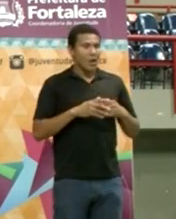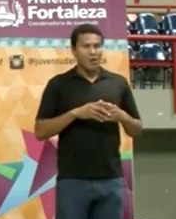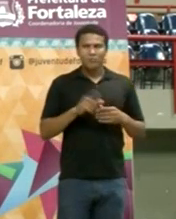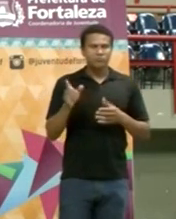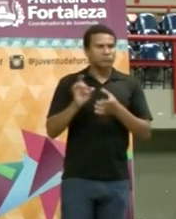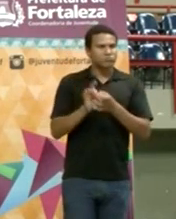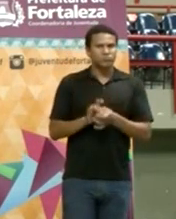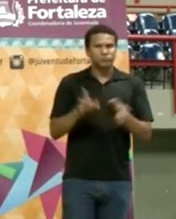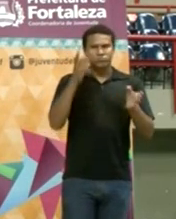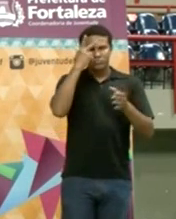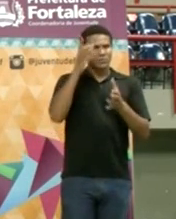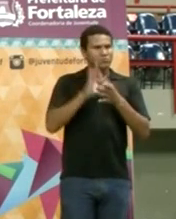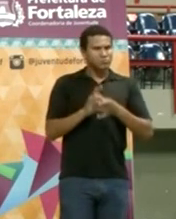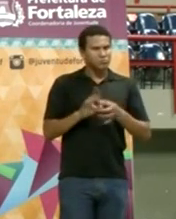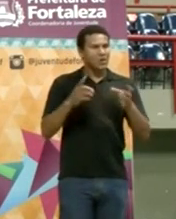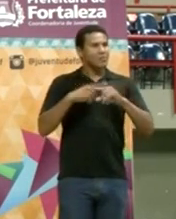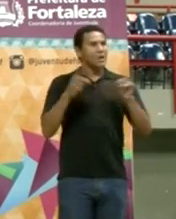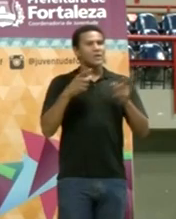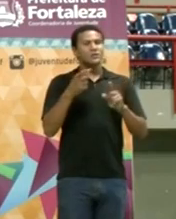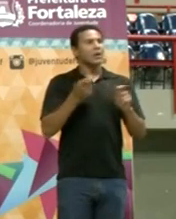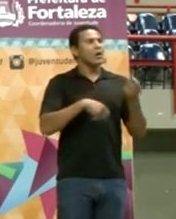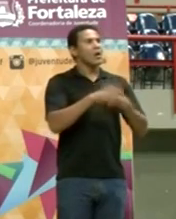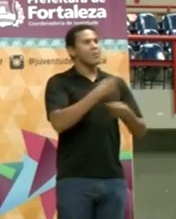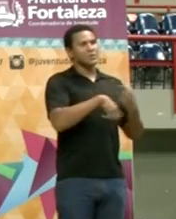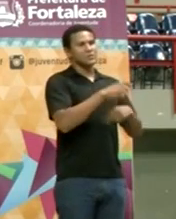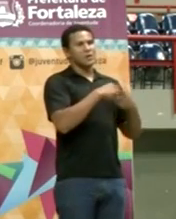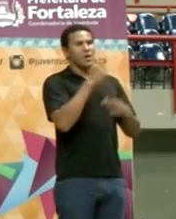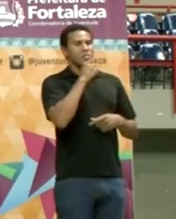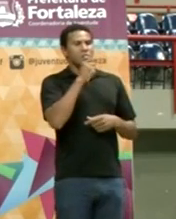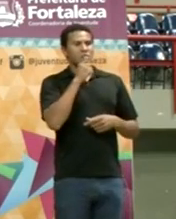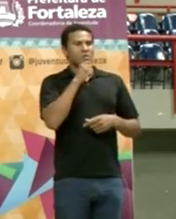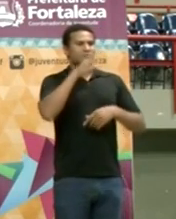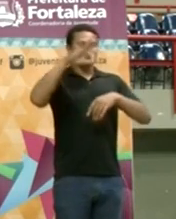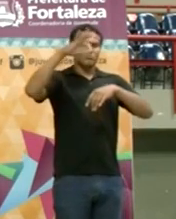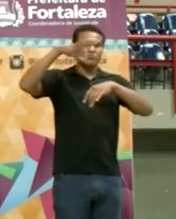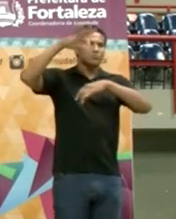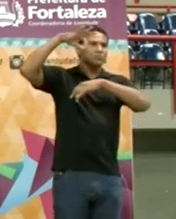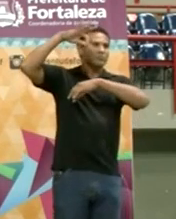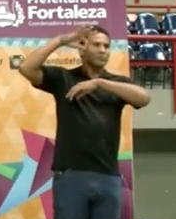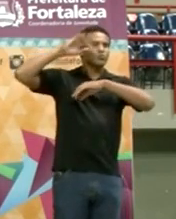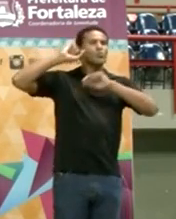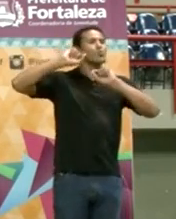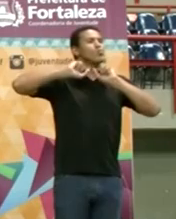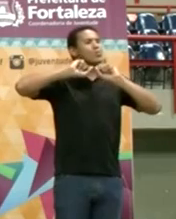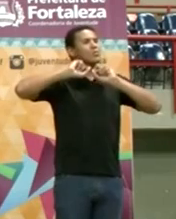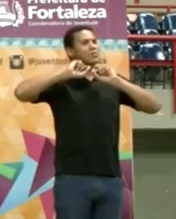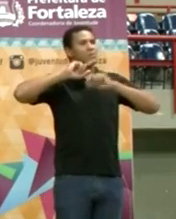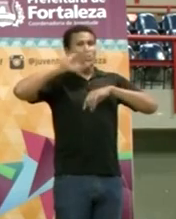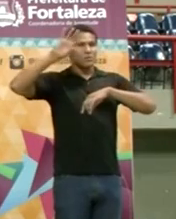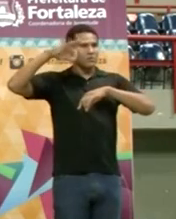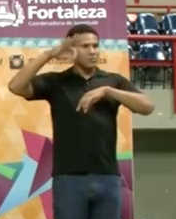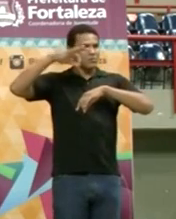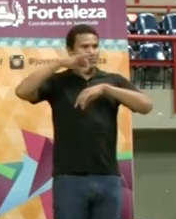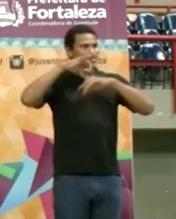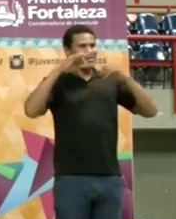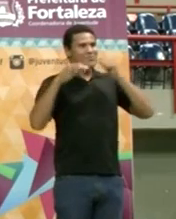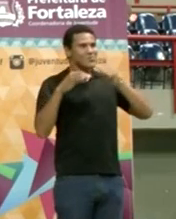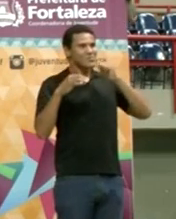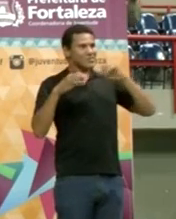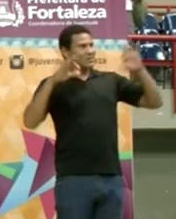do inseto, mas ainda não há comercialização. O que é que esse inseto faz? Ele cruza com a